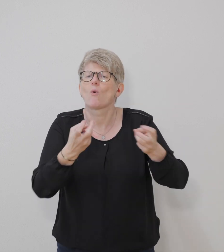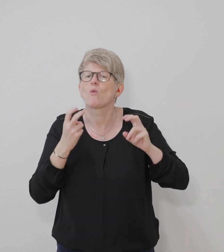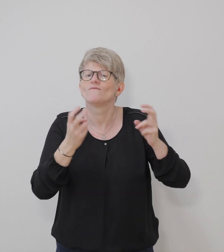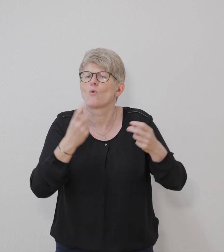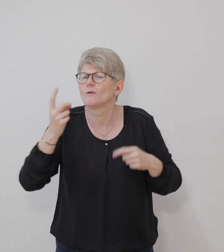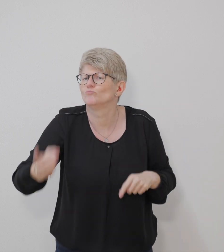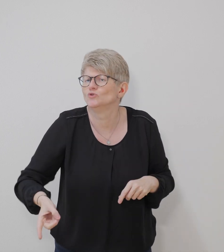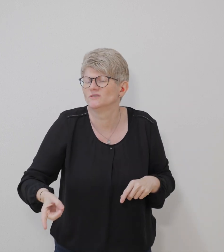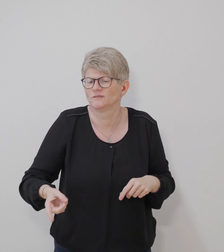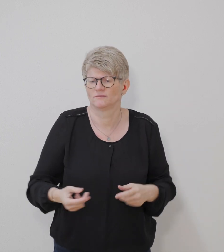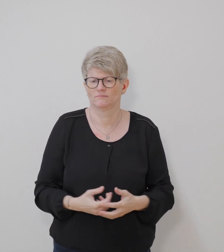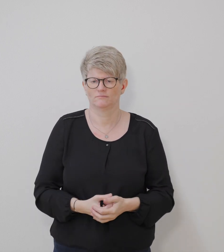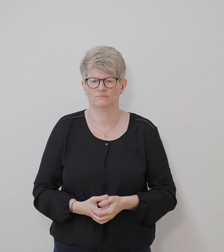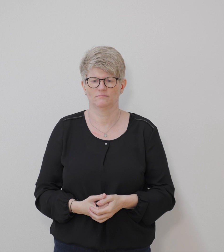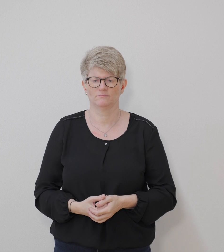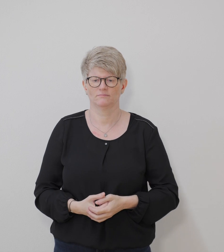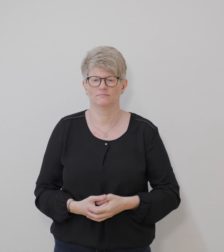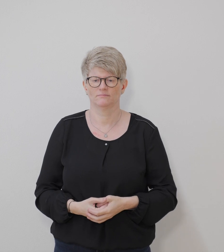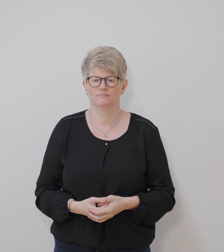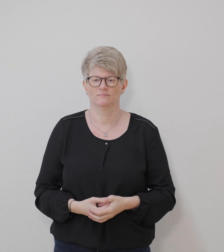ist mit Wiederholungstätern?